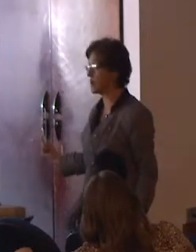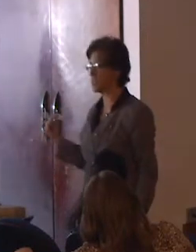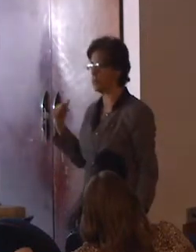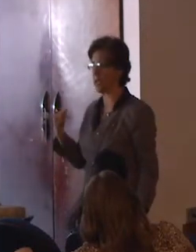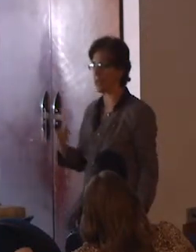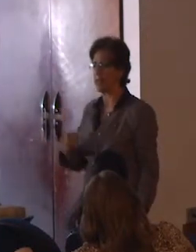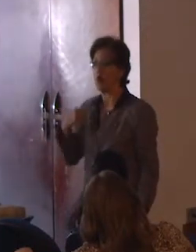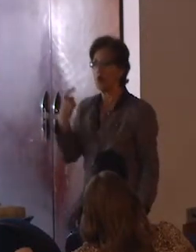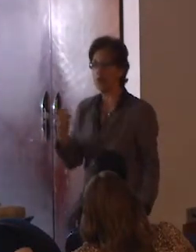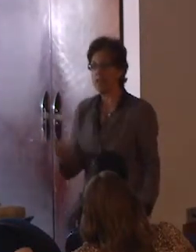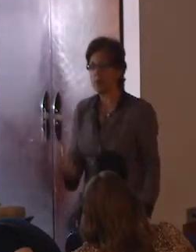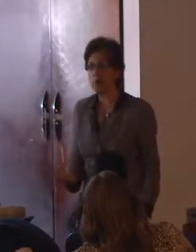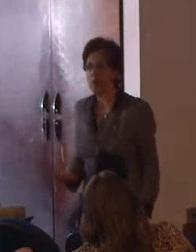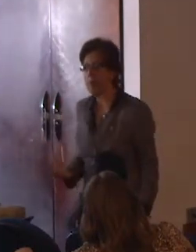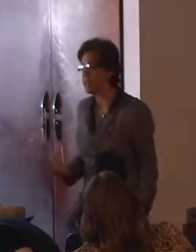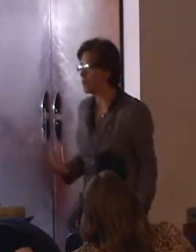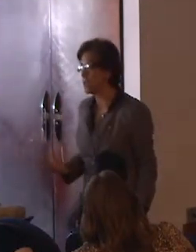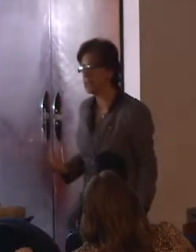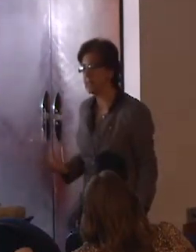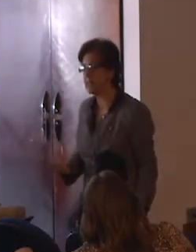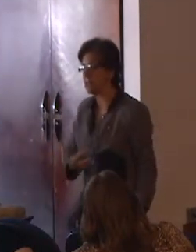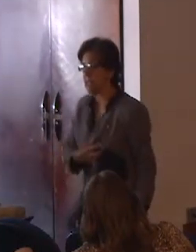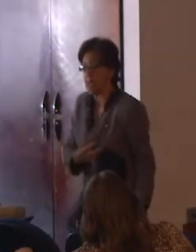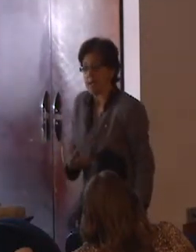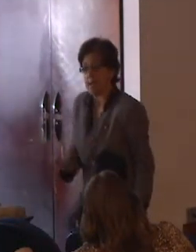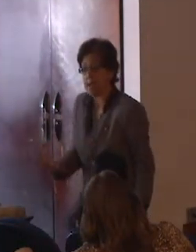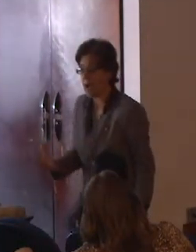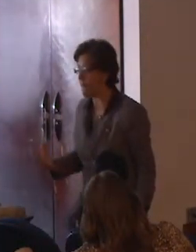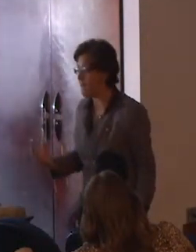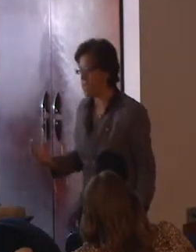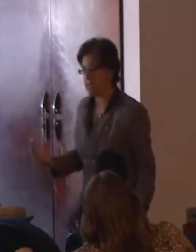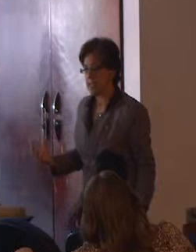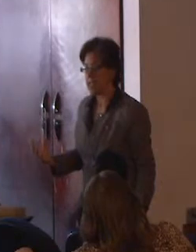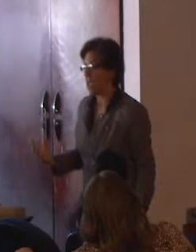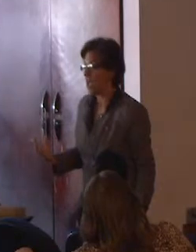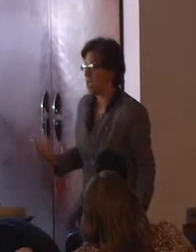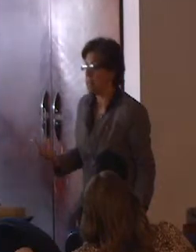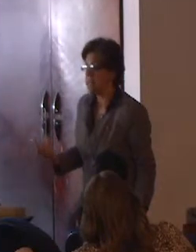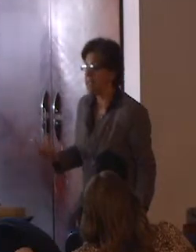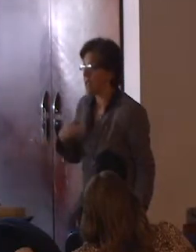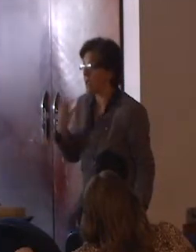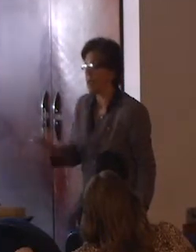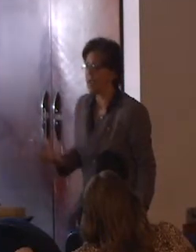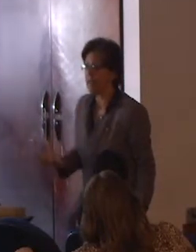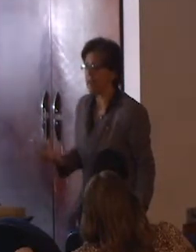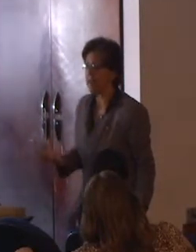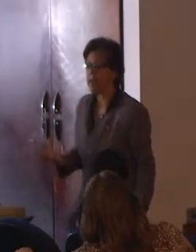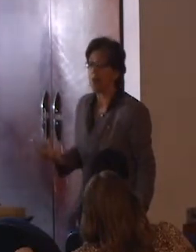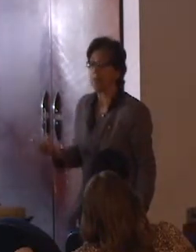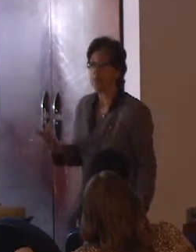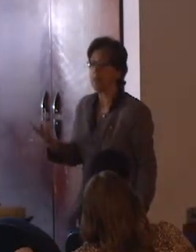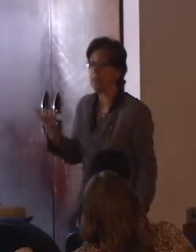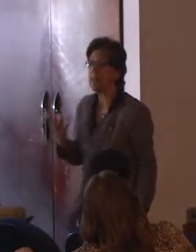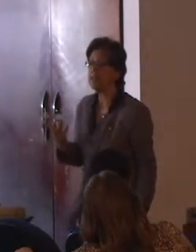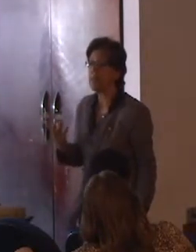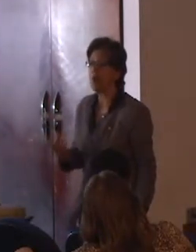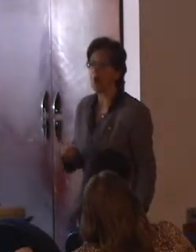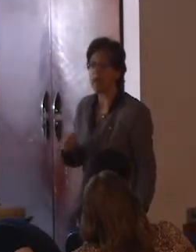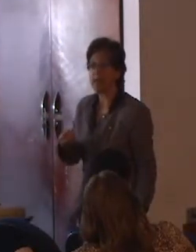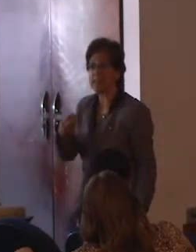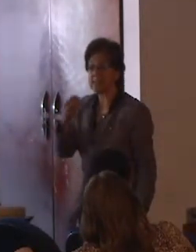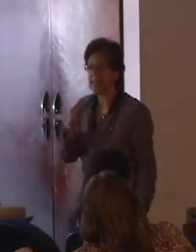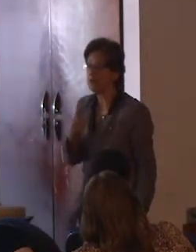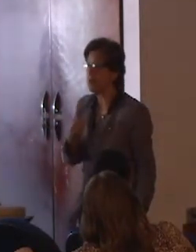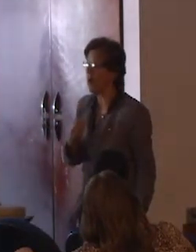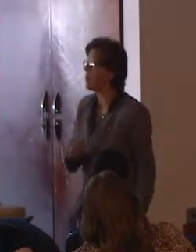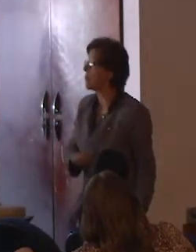mismo tiene un accidente cerebrovascular o tiene un problema de un accidente grave que impide que pueda hablar,